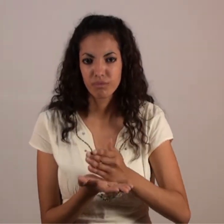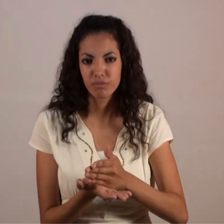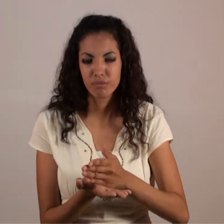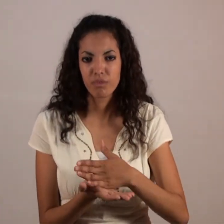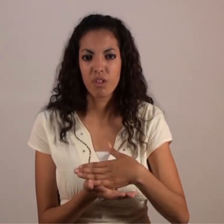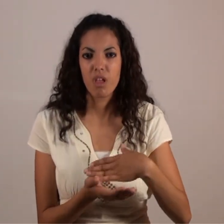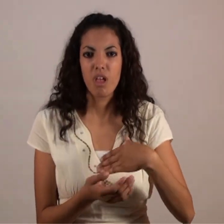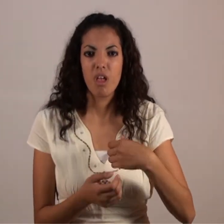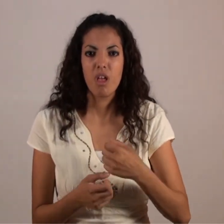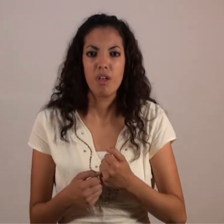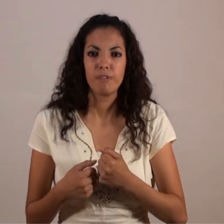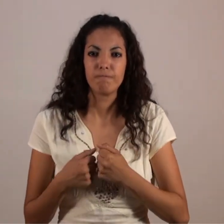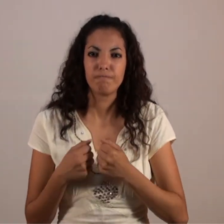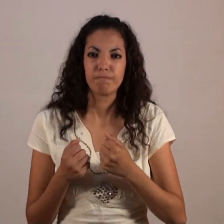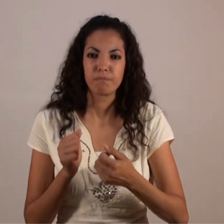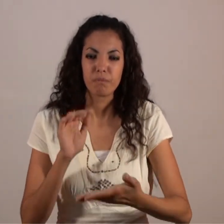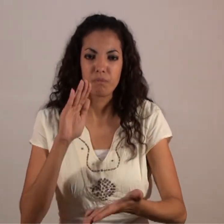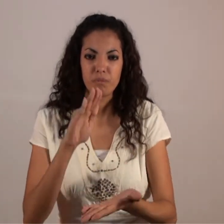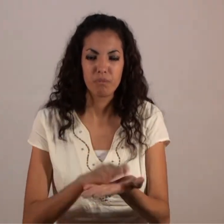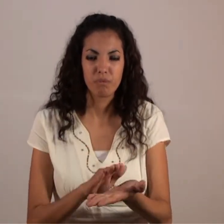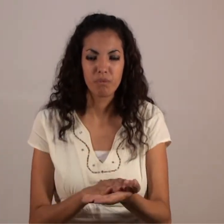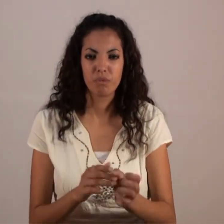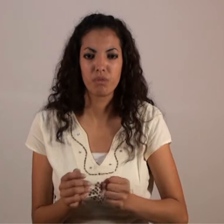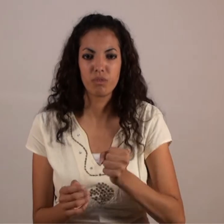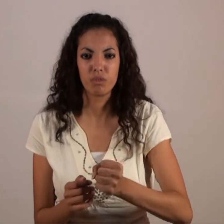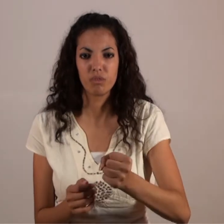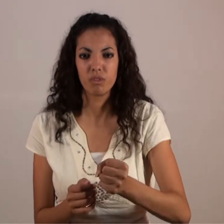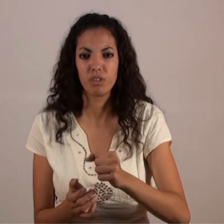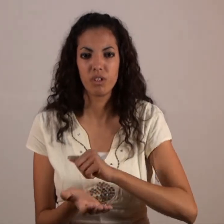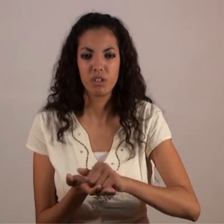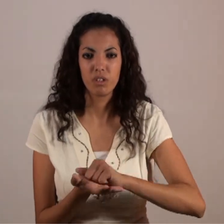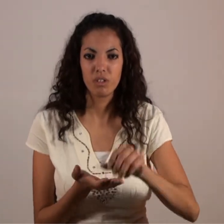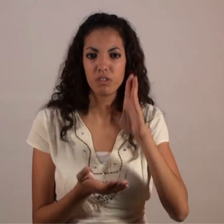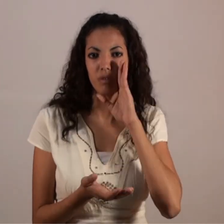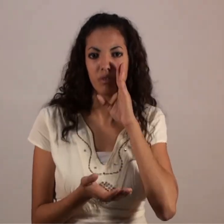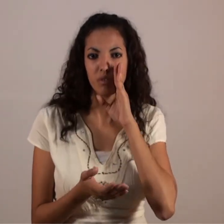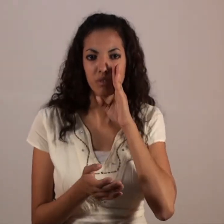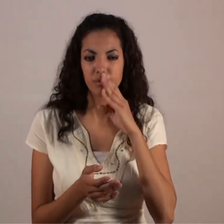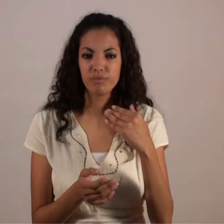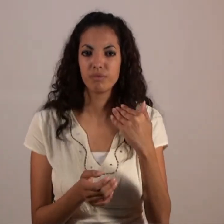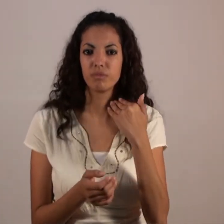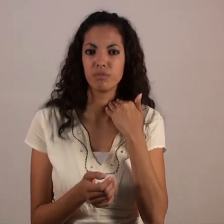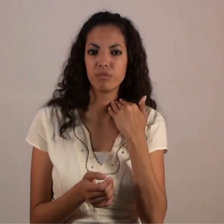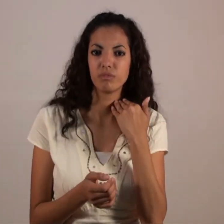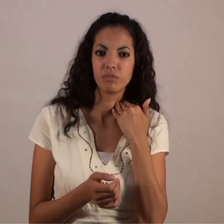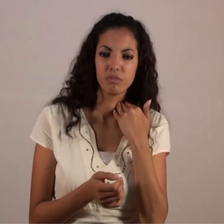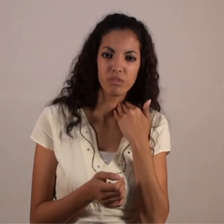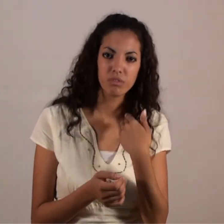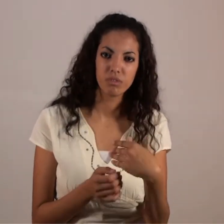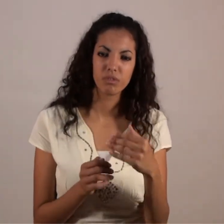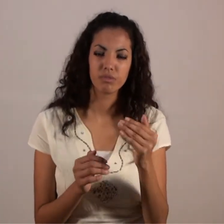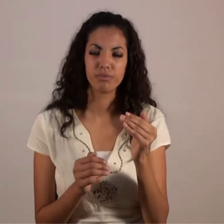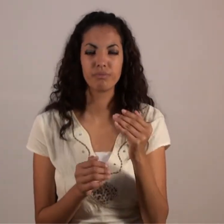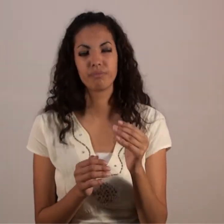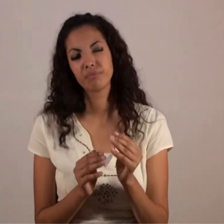la expiación. En el apéndice C del Comentario Bíblico Adventista. Tomo 7,